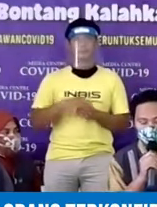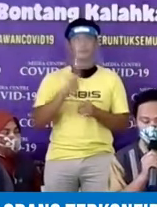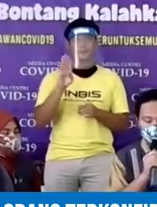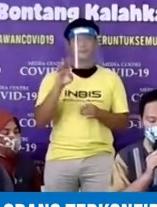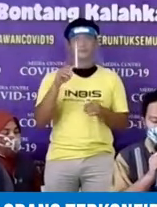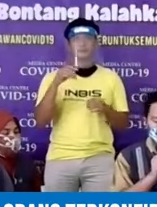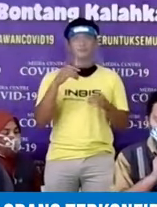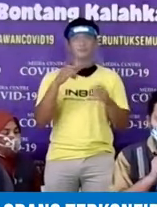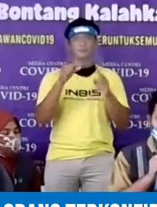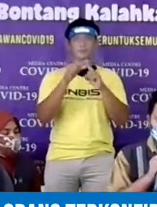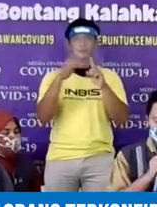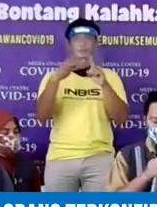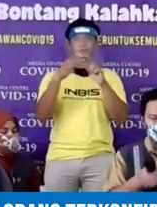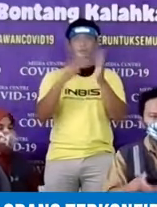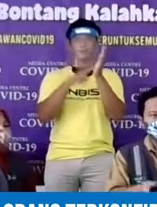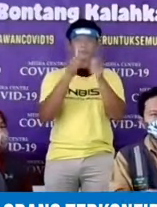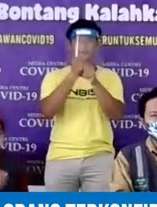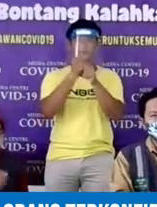pantai ya